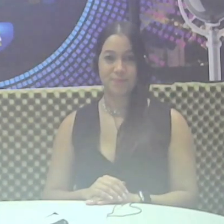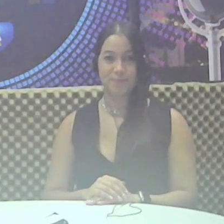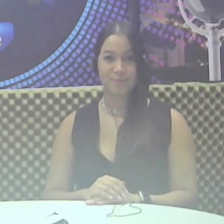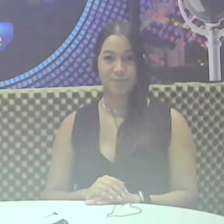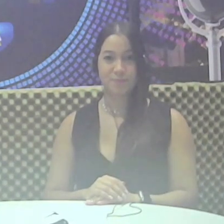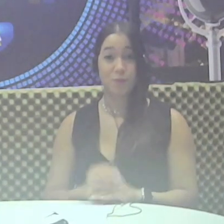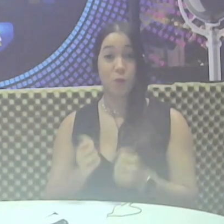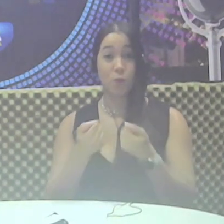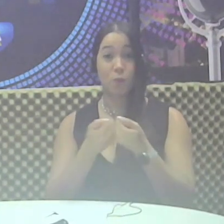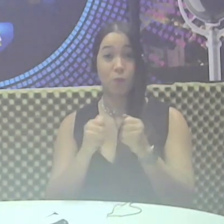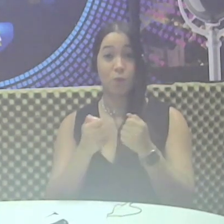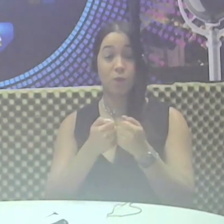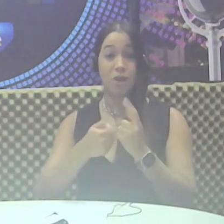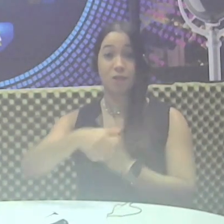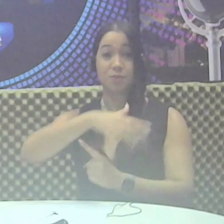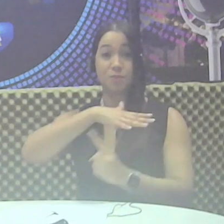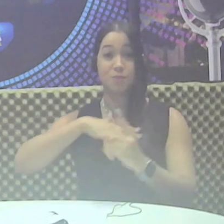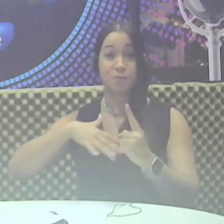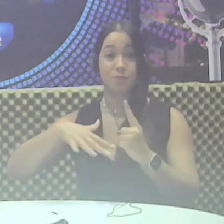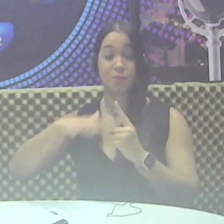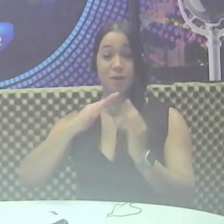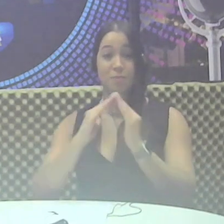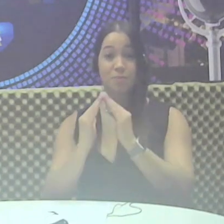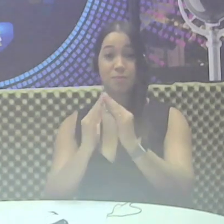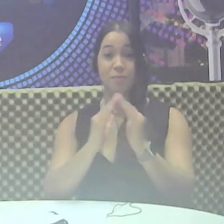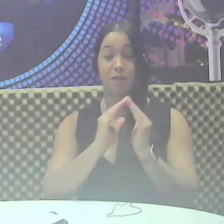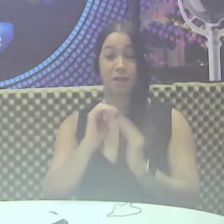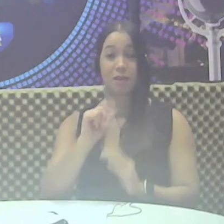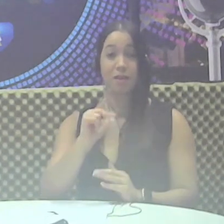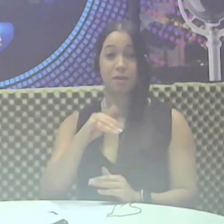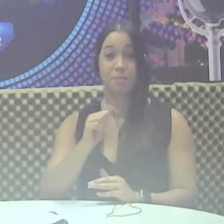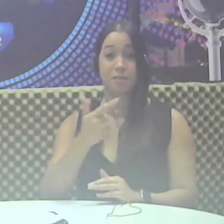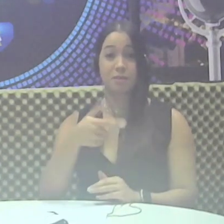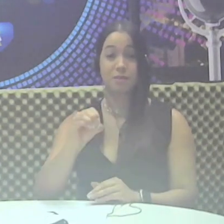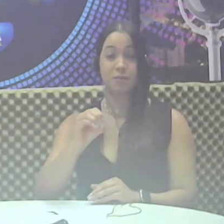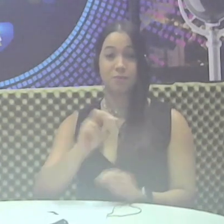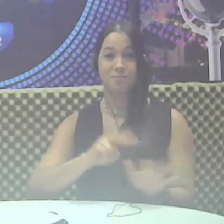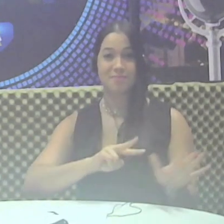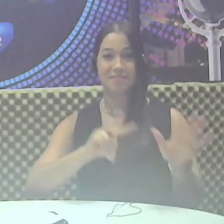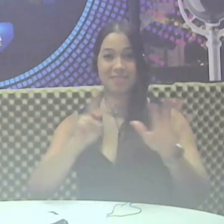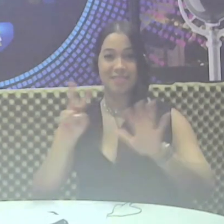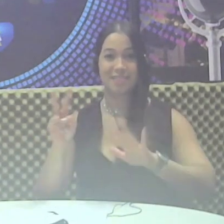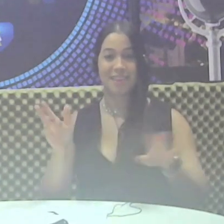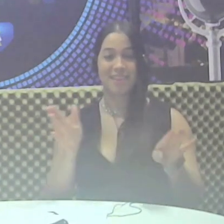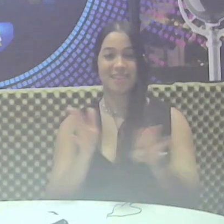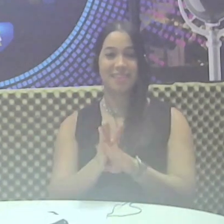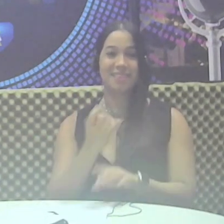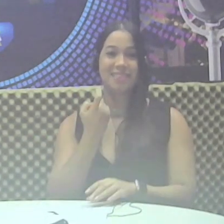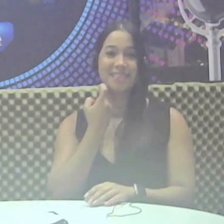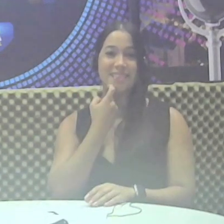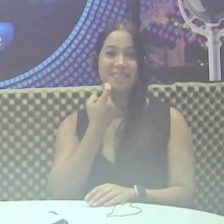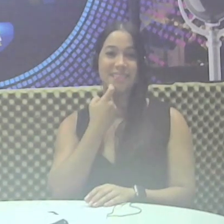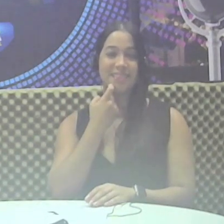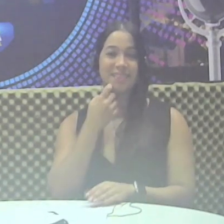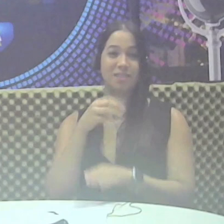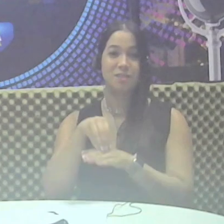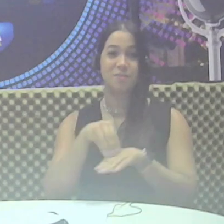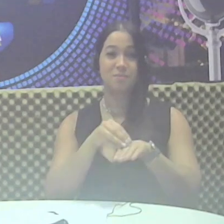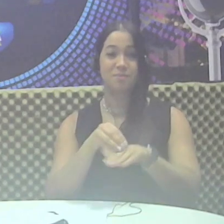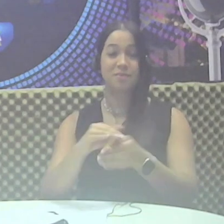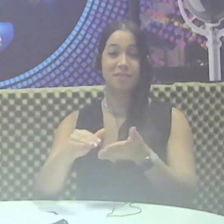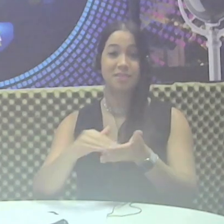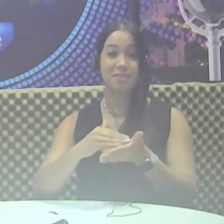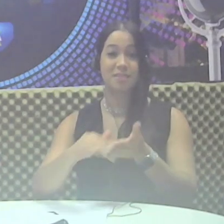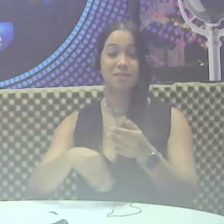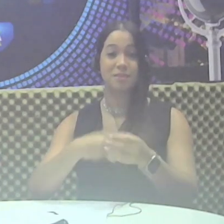O busão social está de volta ao bairro Aclimação nesta semana. Até sexta-feira, o serviço itinerante da